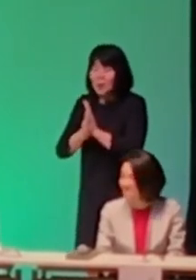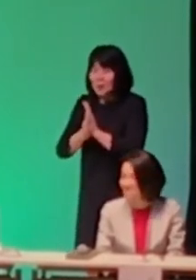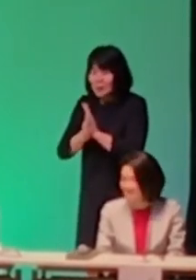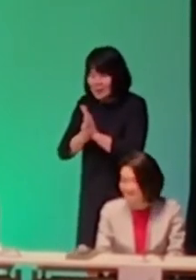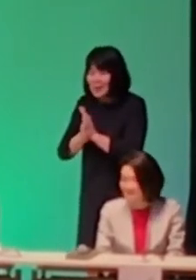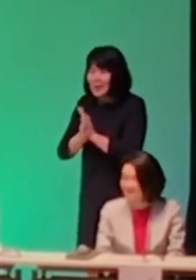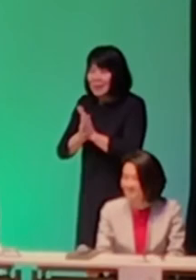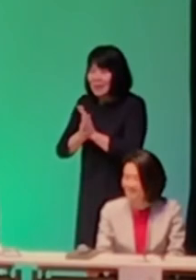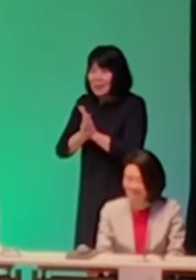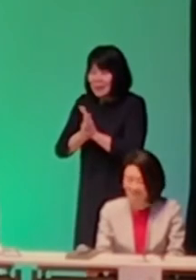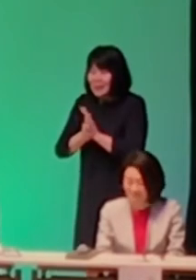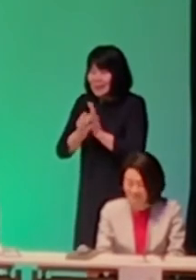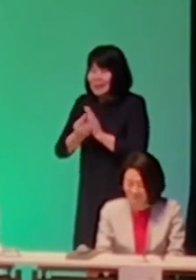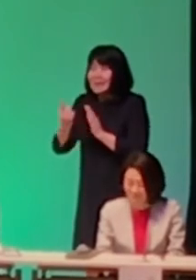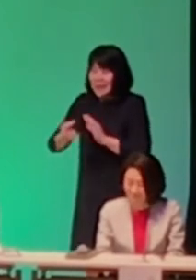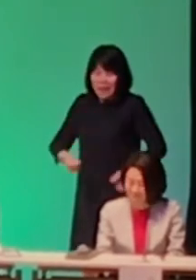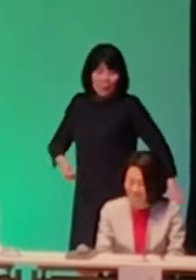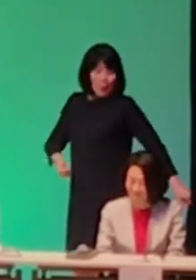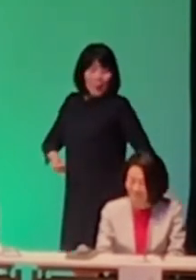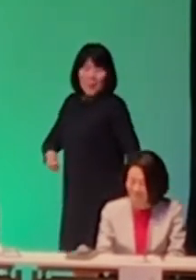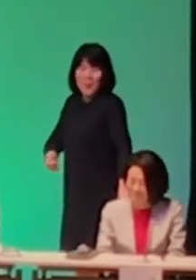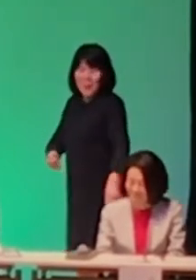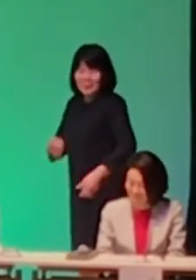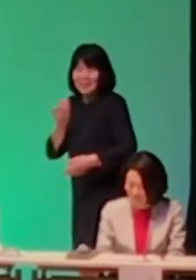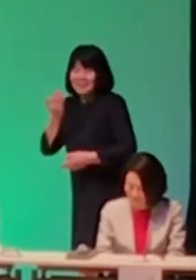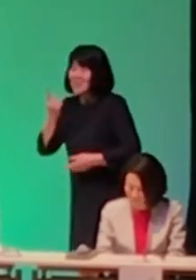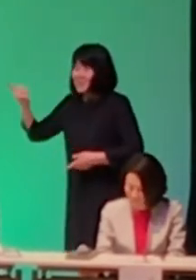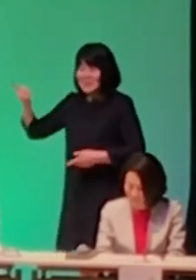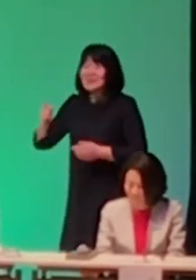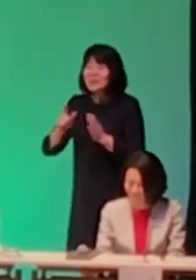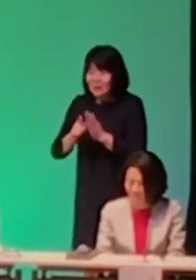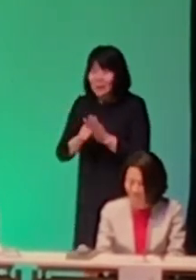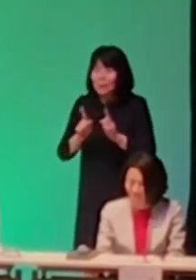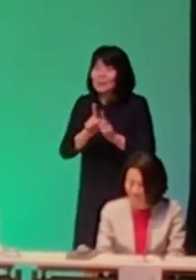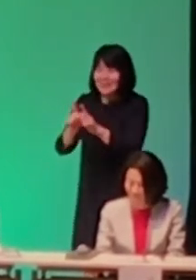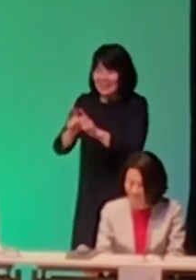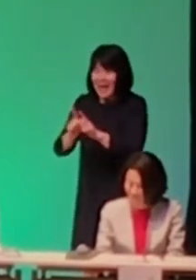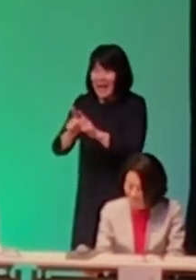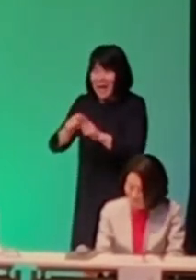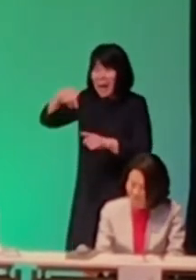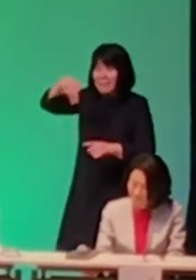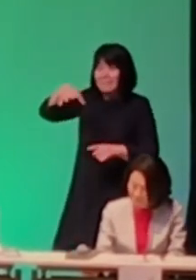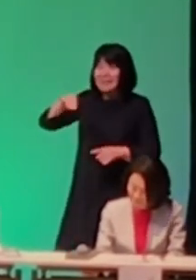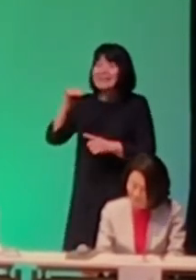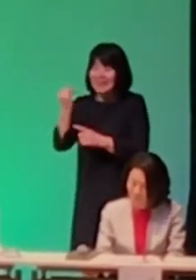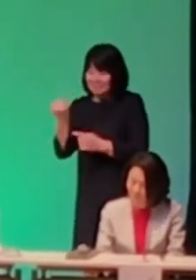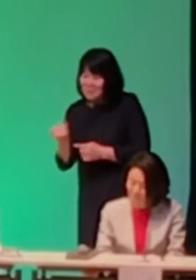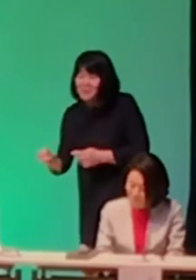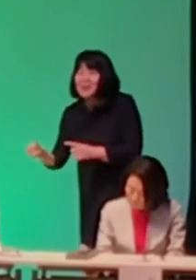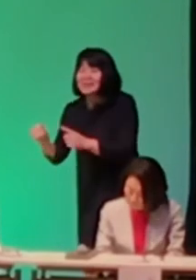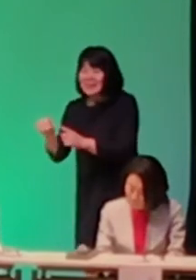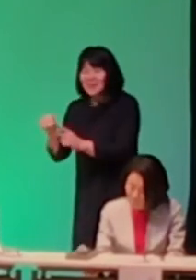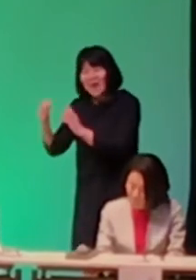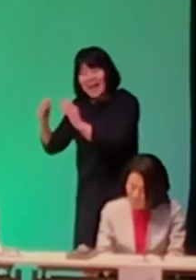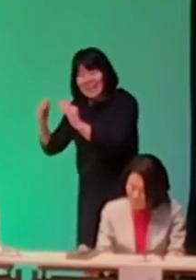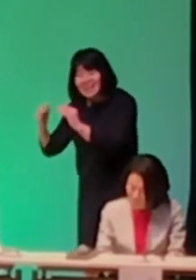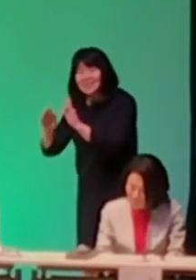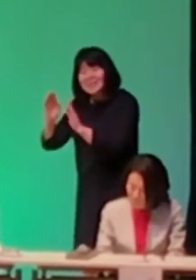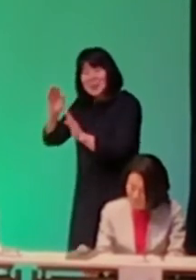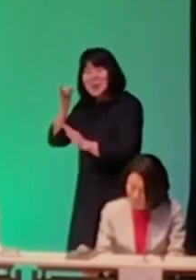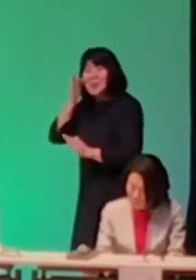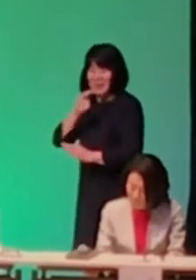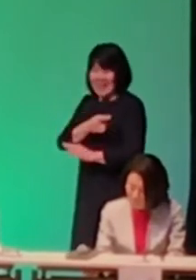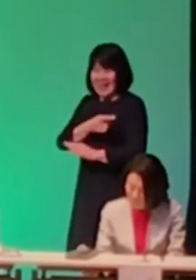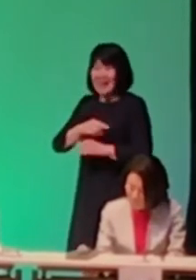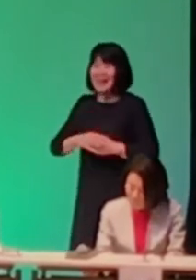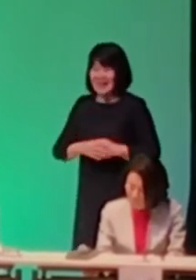引っ張りながらいっぱい資料を詰めて陳情に行かれるところであるとか、マキさん、お子さんと面会されているところなんかにも